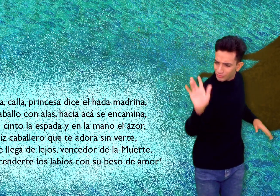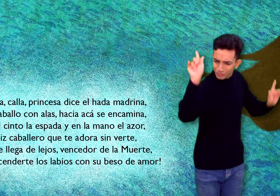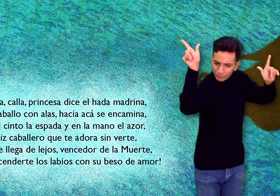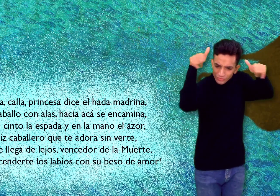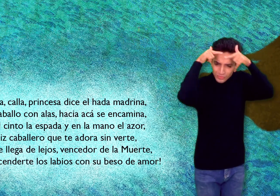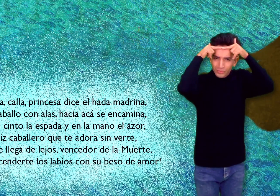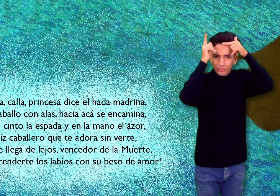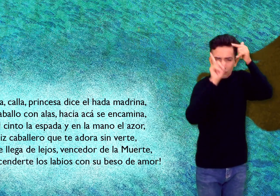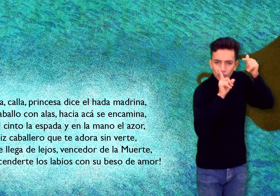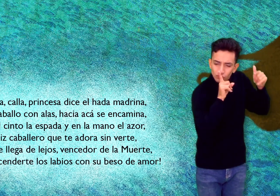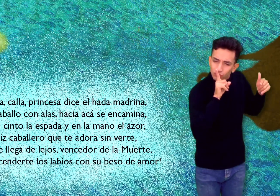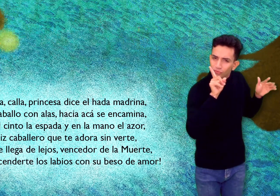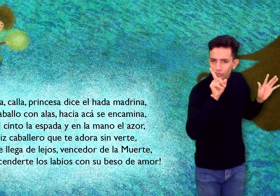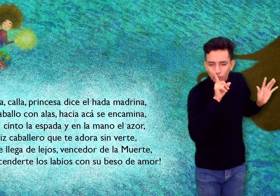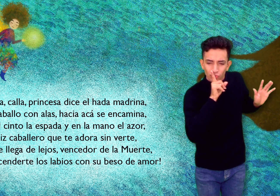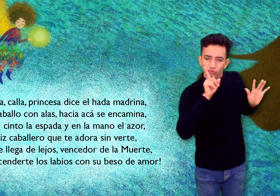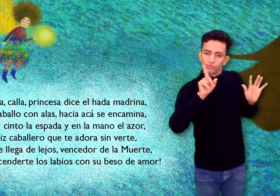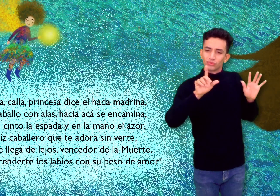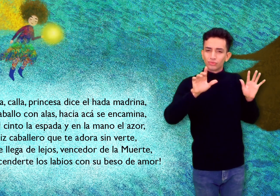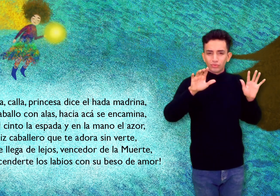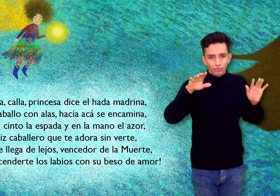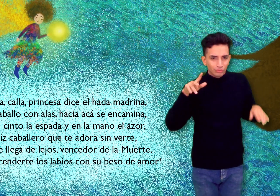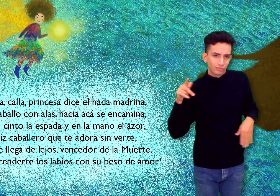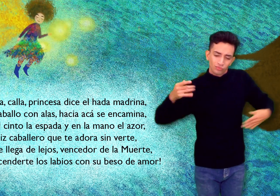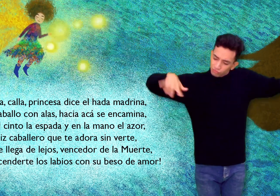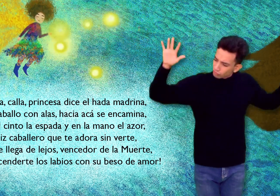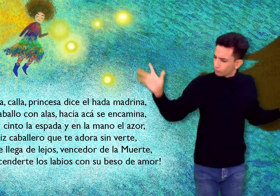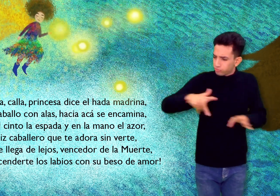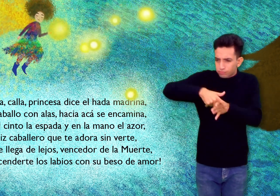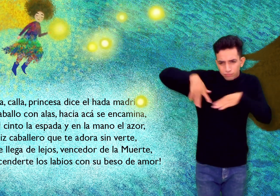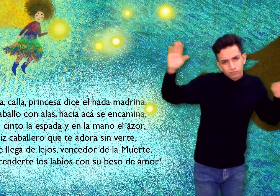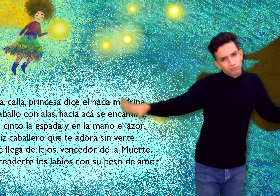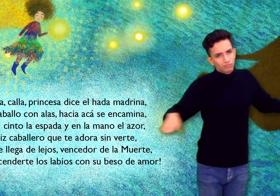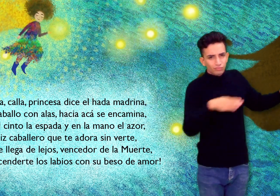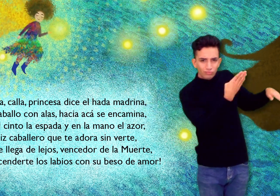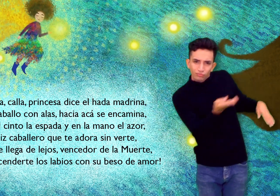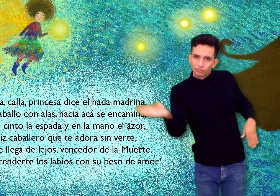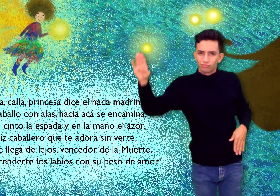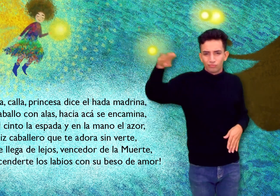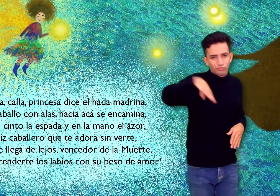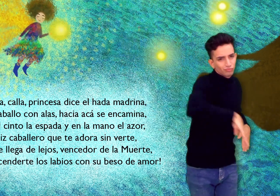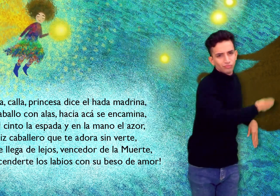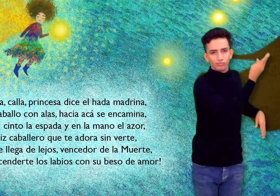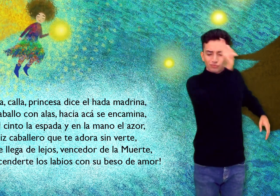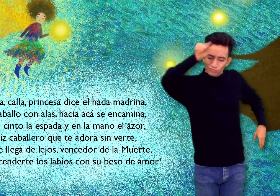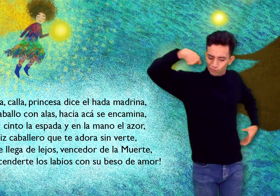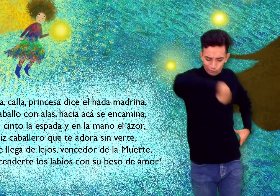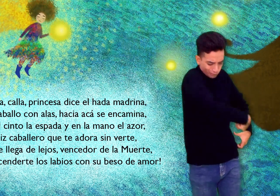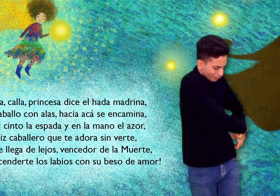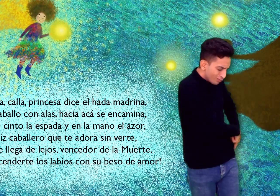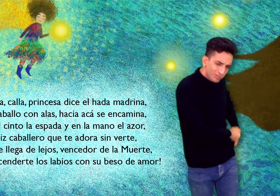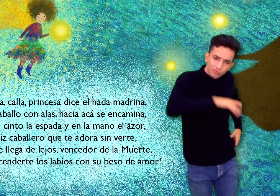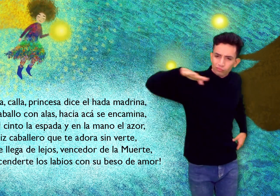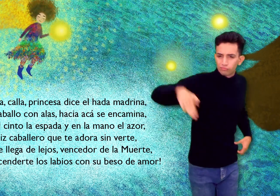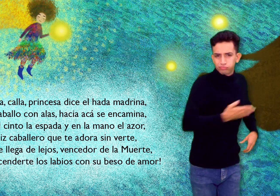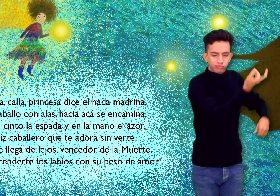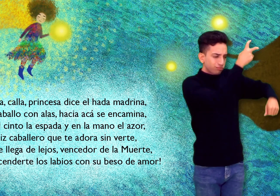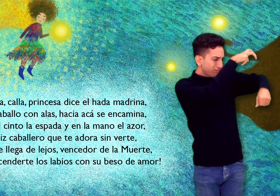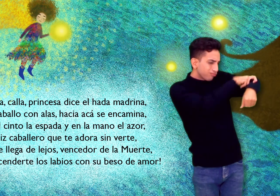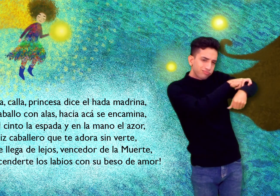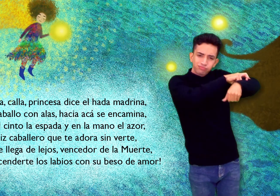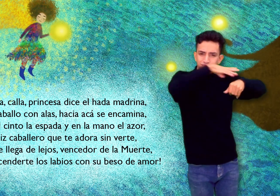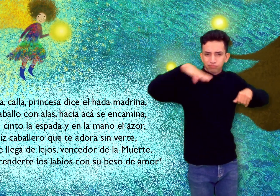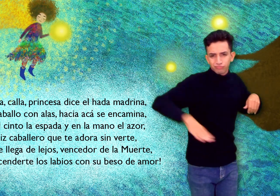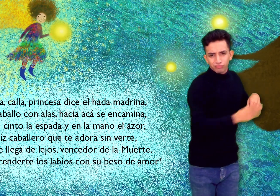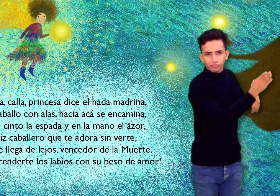¡Calla, calla, princesa! Dice la hada madrina. En caballo con alas, hacia acá se encamina. En el